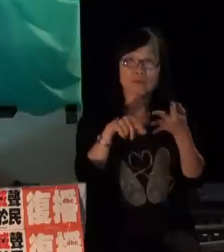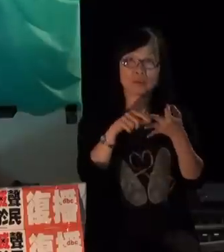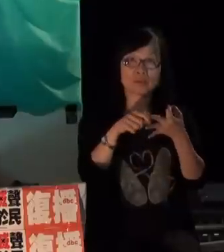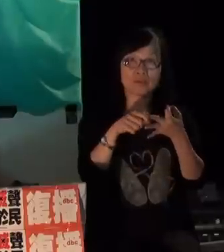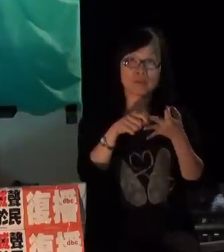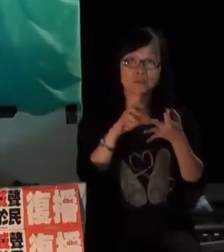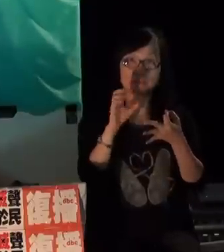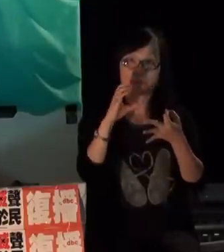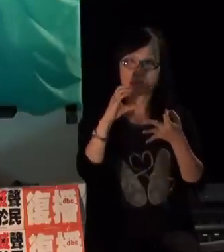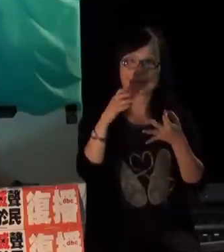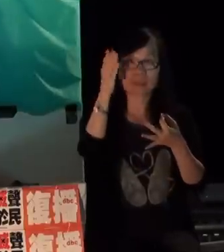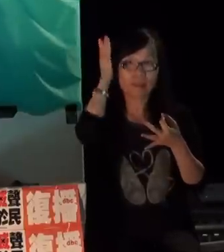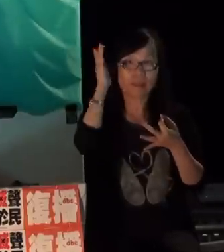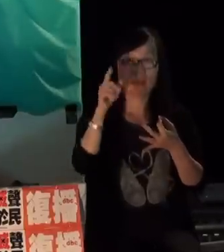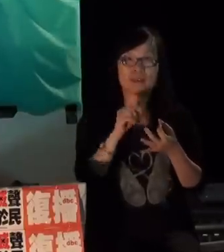個乜嘢